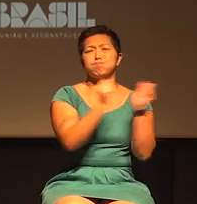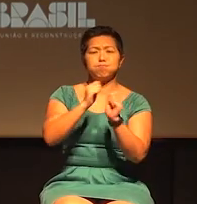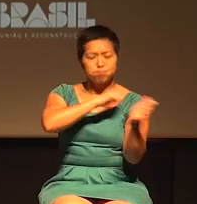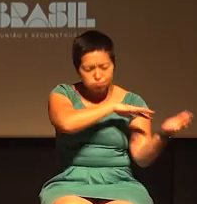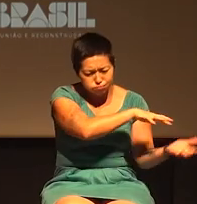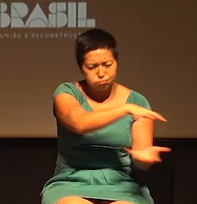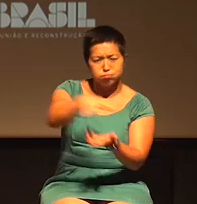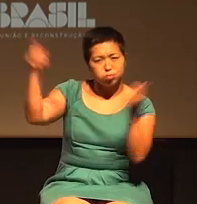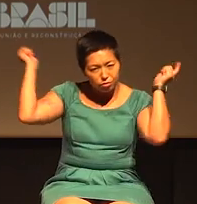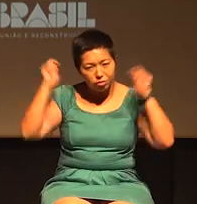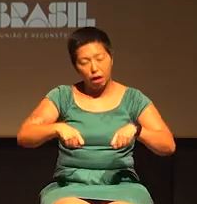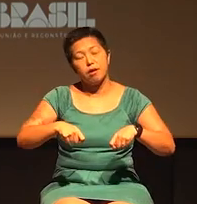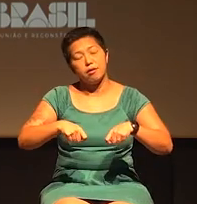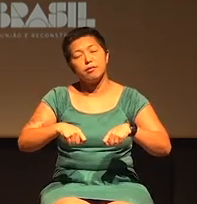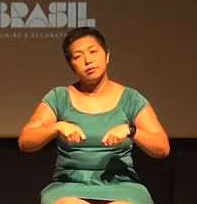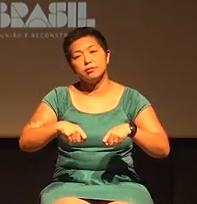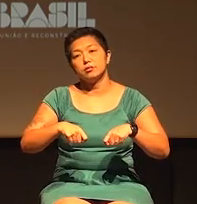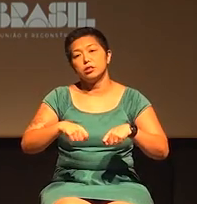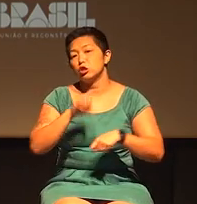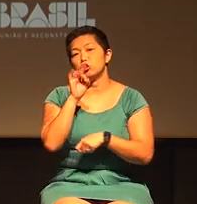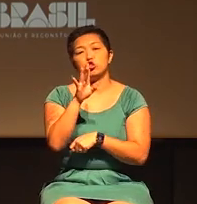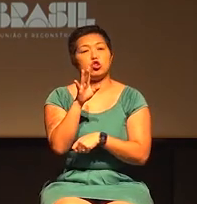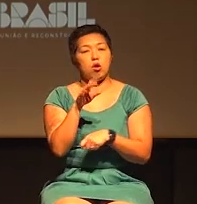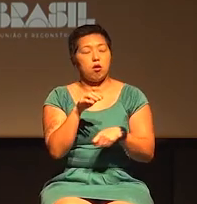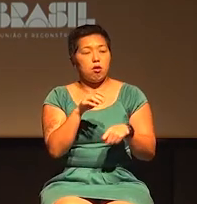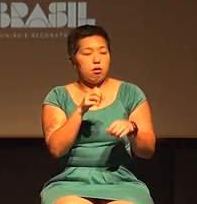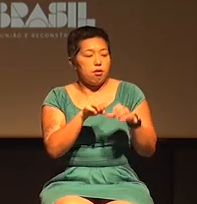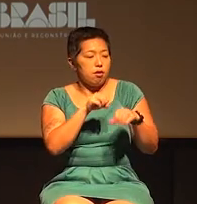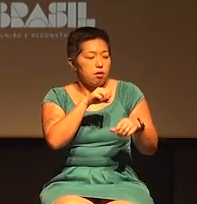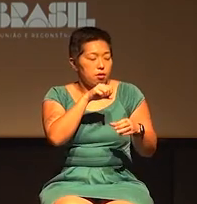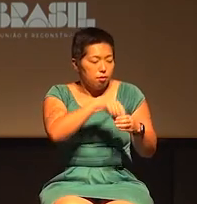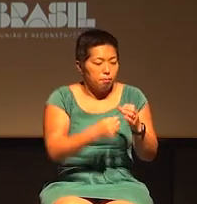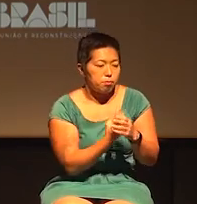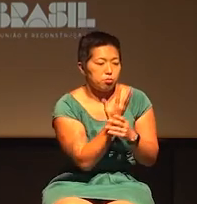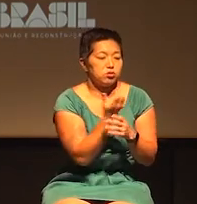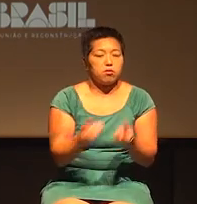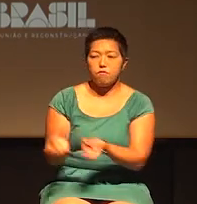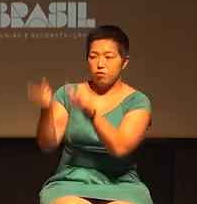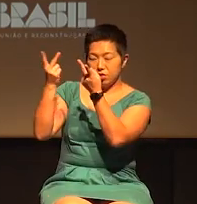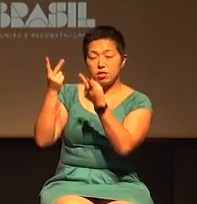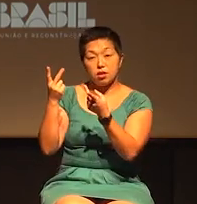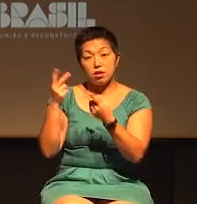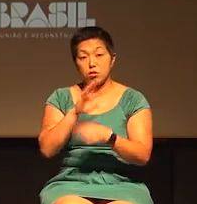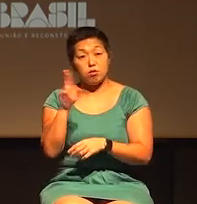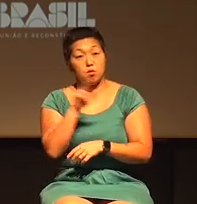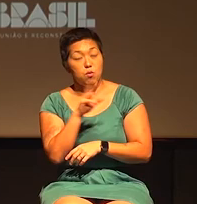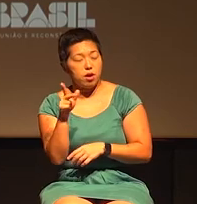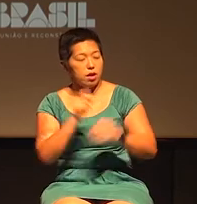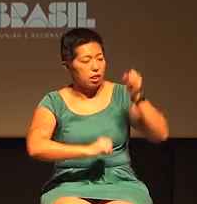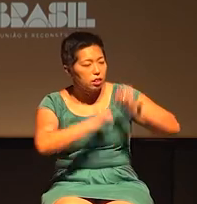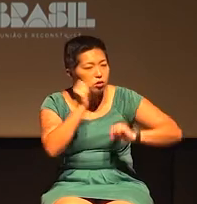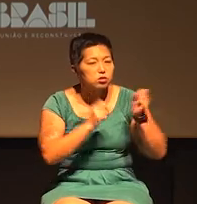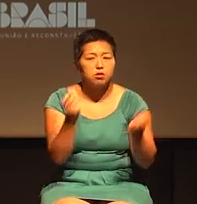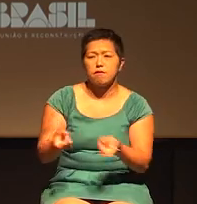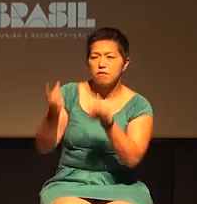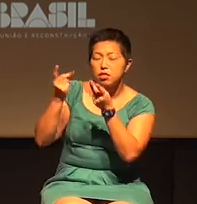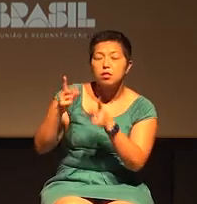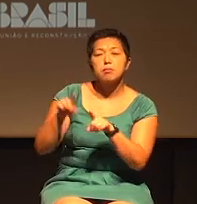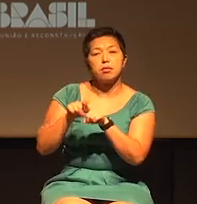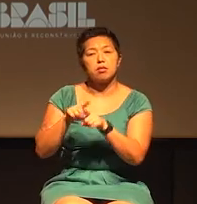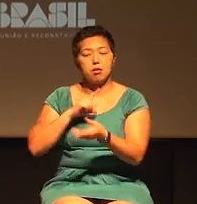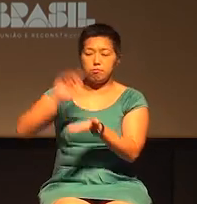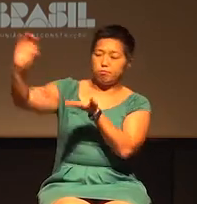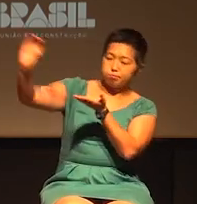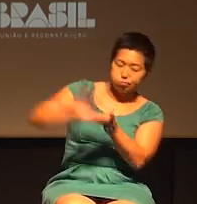a gente tem potência de ser e e não só celeiro Então a gente tem que sair dessa for industrializando o Brasil para ter capital nacional para ser